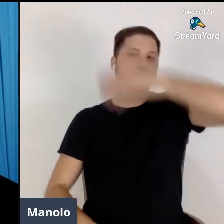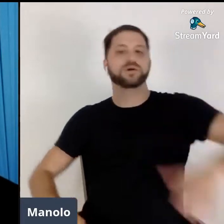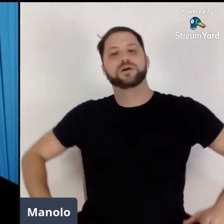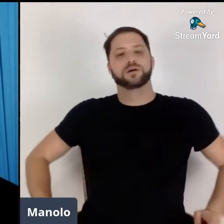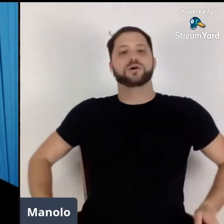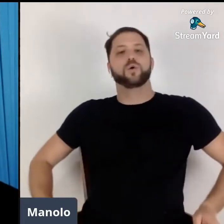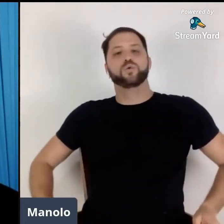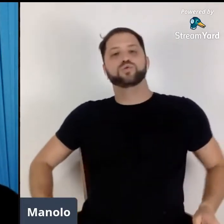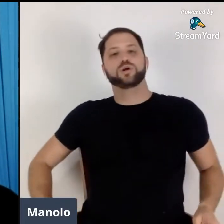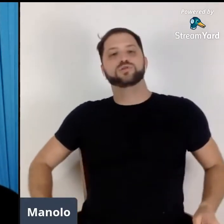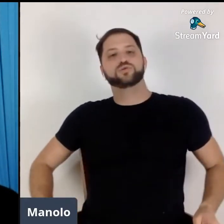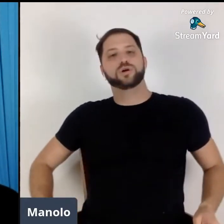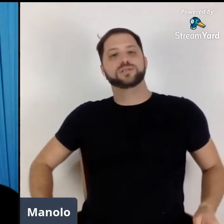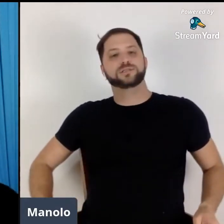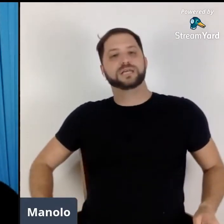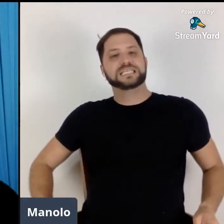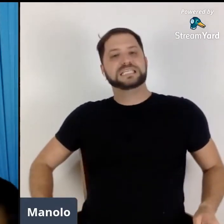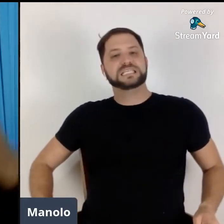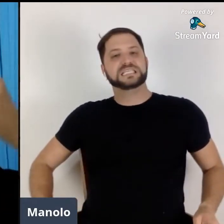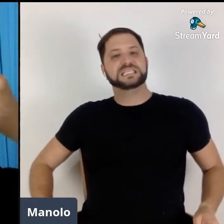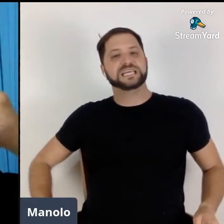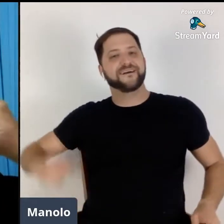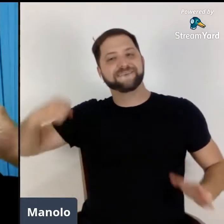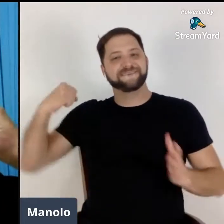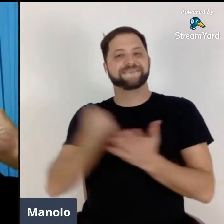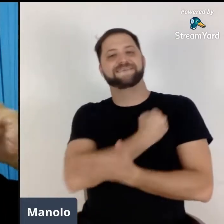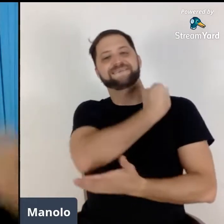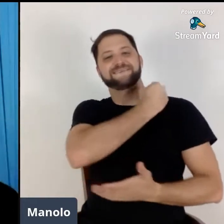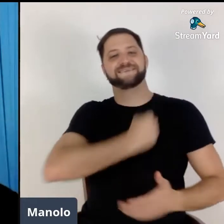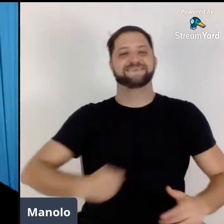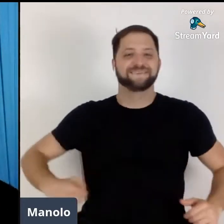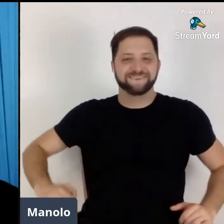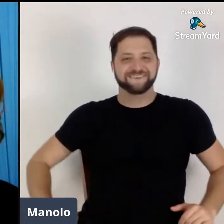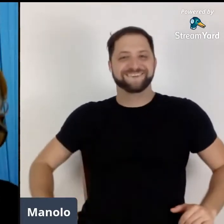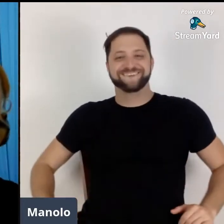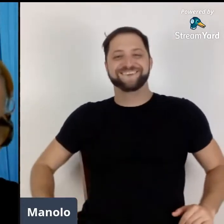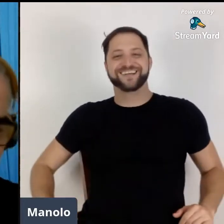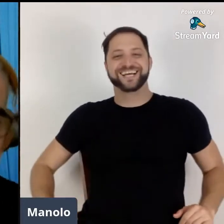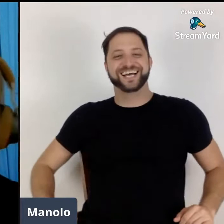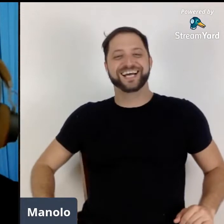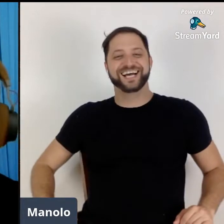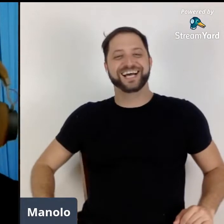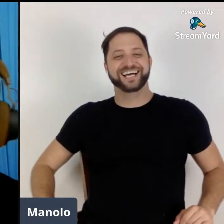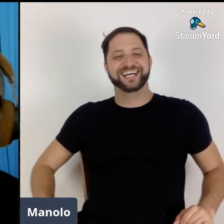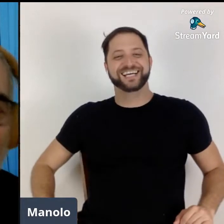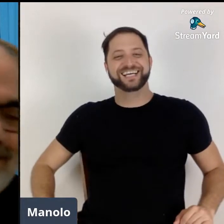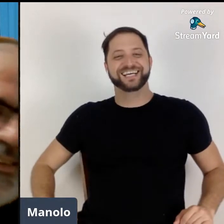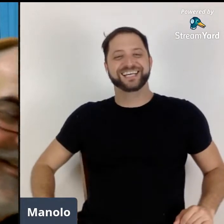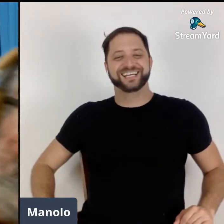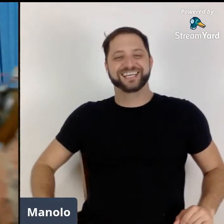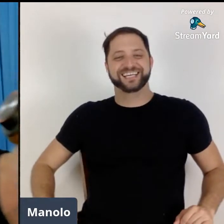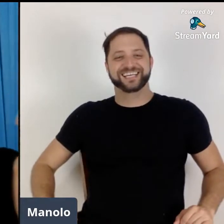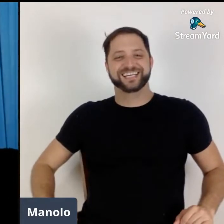som, teste, não, som. Não, não tô te ouvindo. Tem que voltar pro Bluetooth. Tem que voltar para o meu fone.